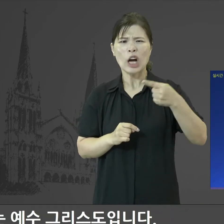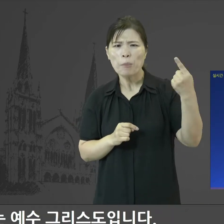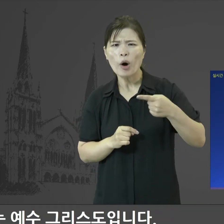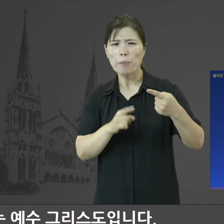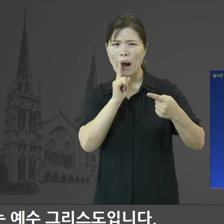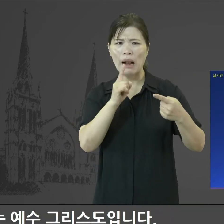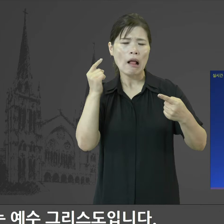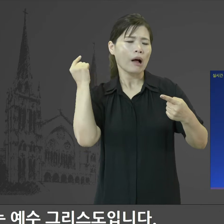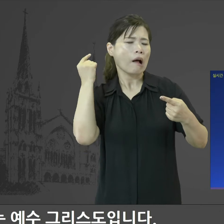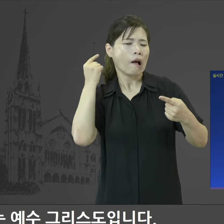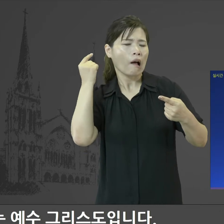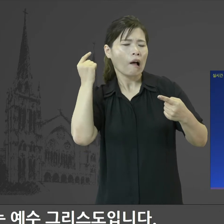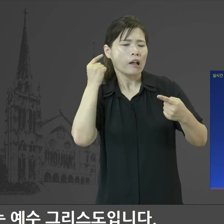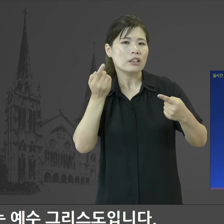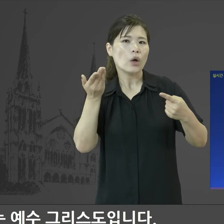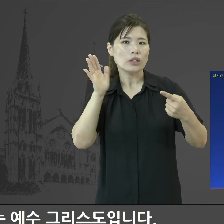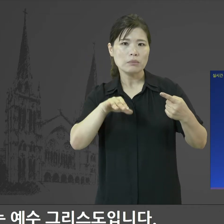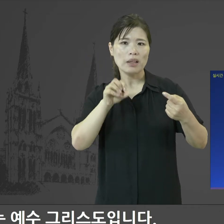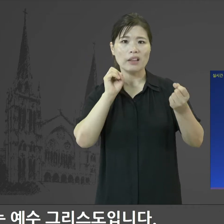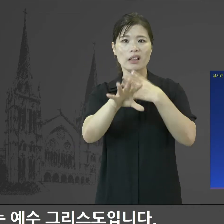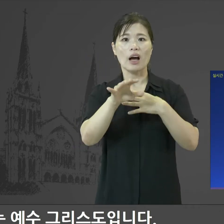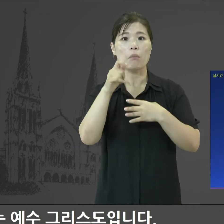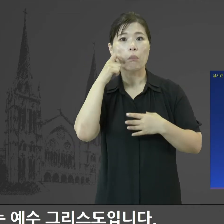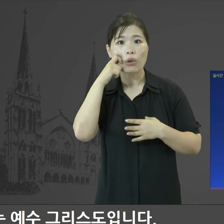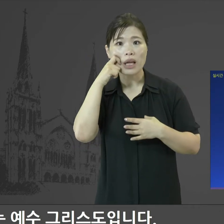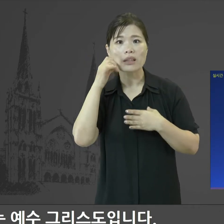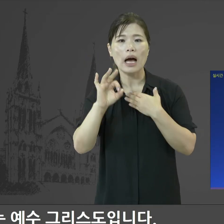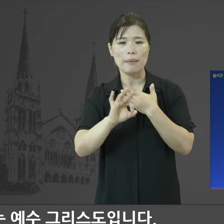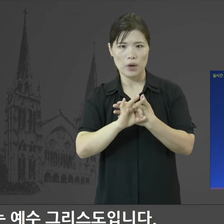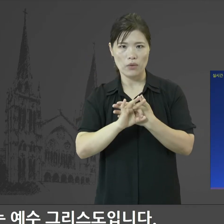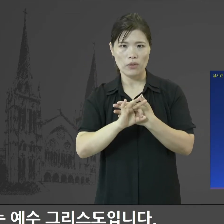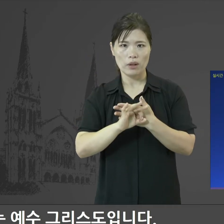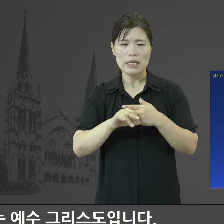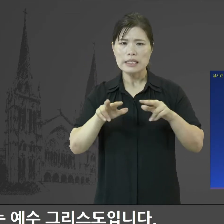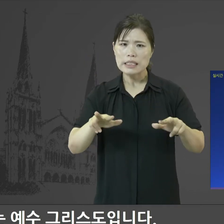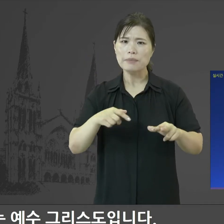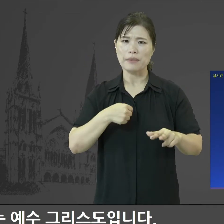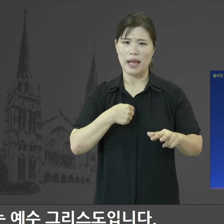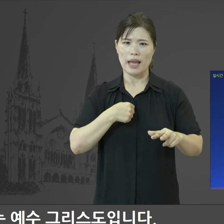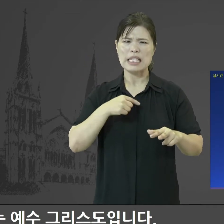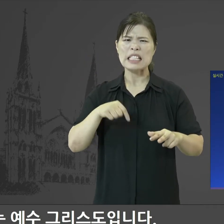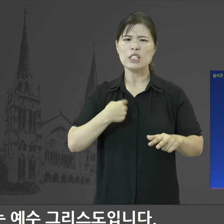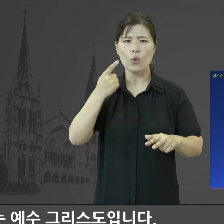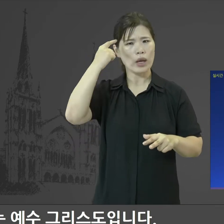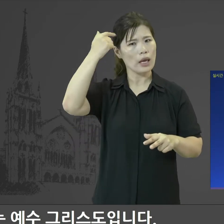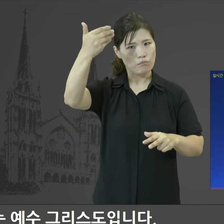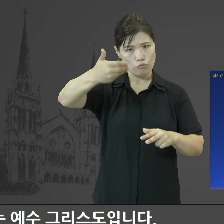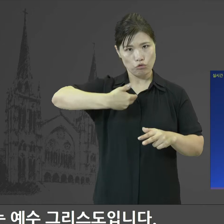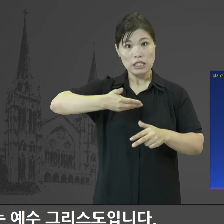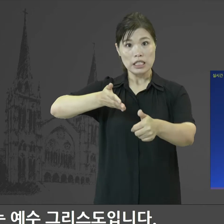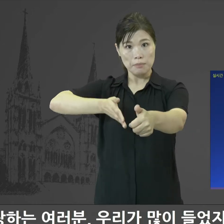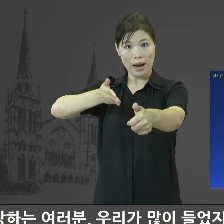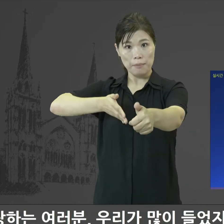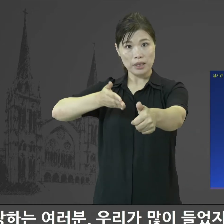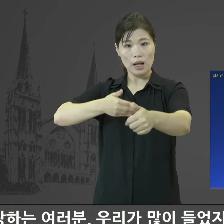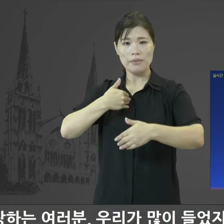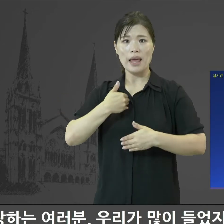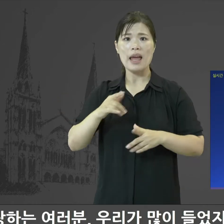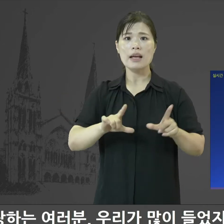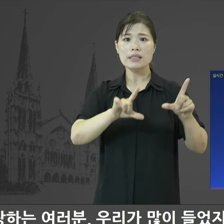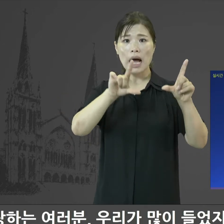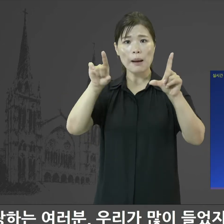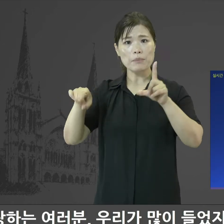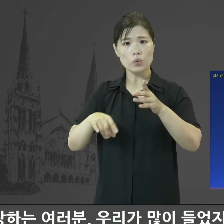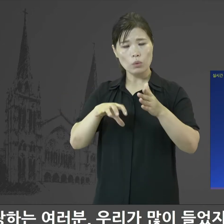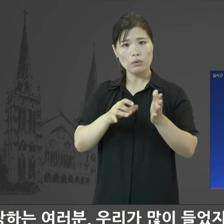들었지만 만약 대답할 수 없다면 오늘 나 자신에게 다시 물어야 합니다. 여러분의 삶에서